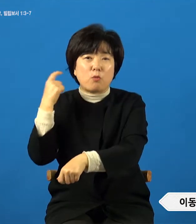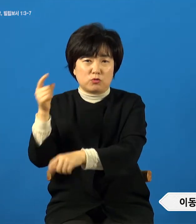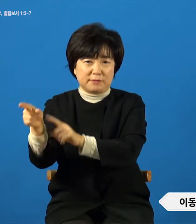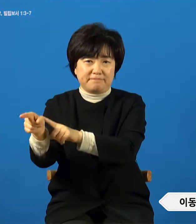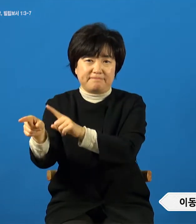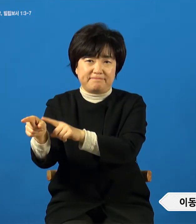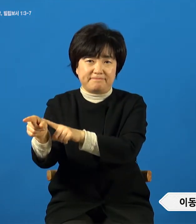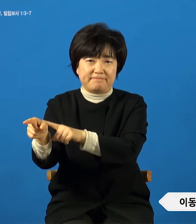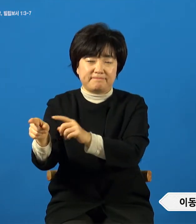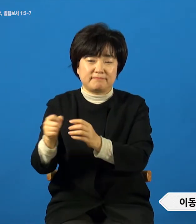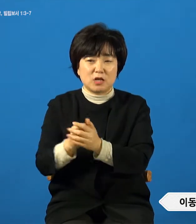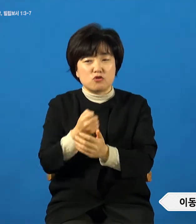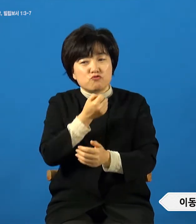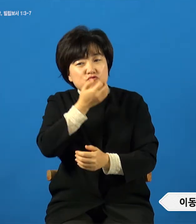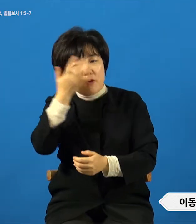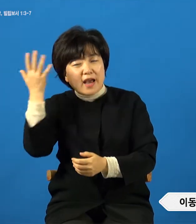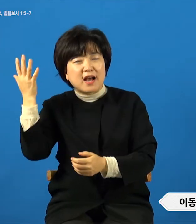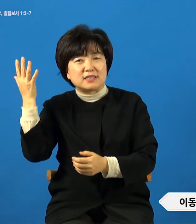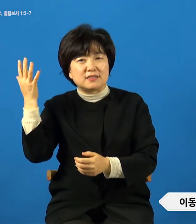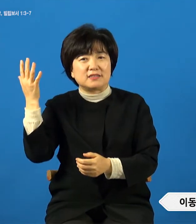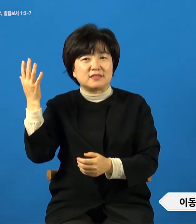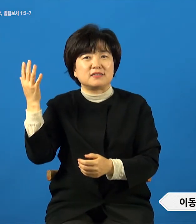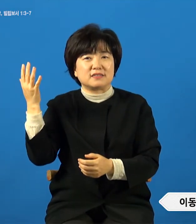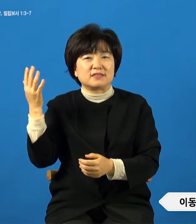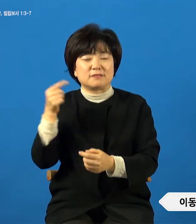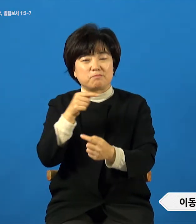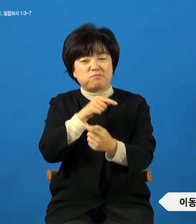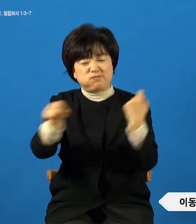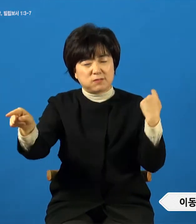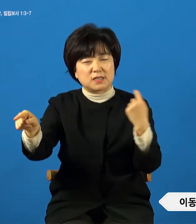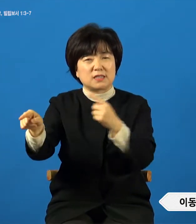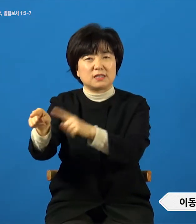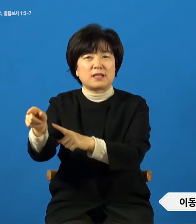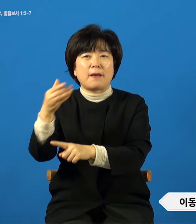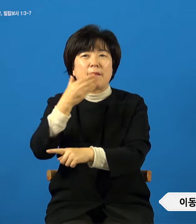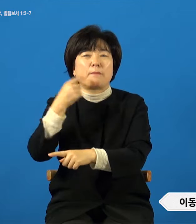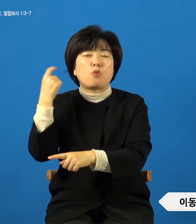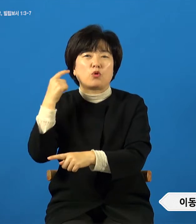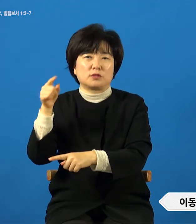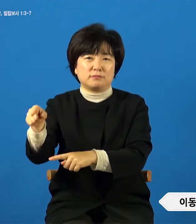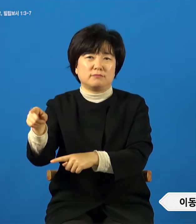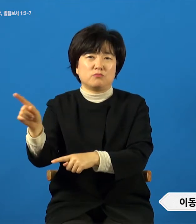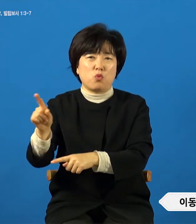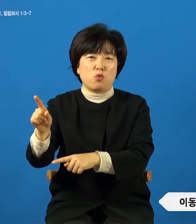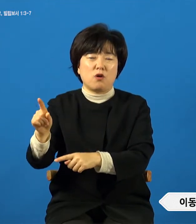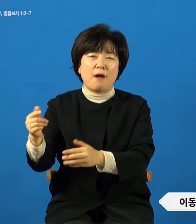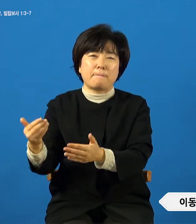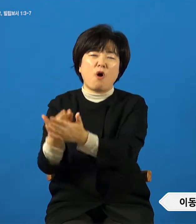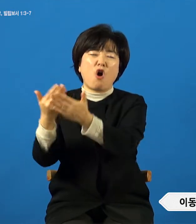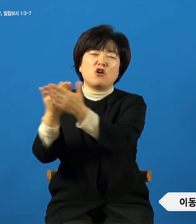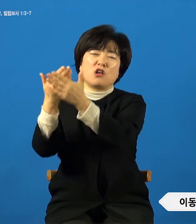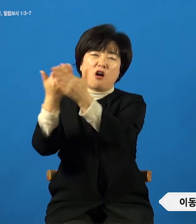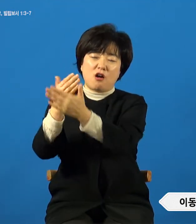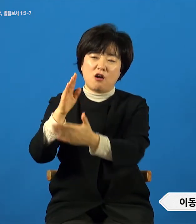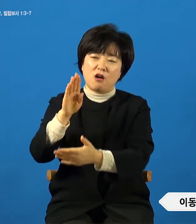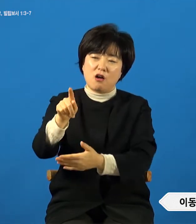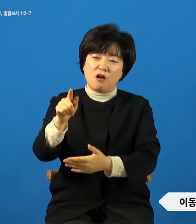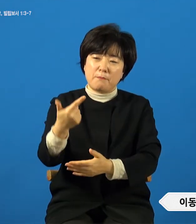보편적인 유행하는 그러나 다른 복음의 한 정체가 있다면 저는 그것이 번영의 복음이다 이렇게 생각합니다. 번영의